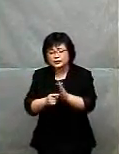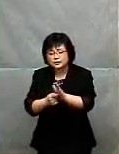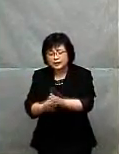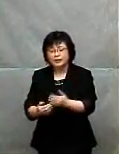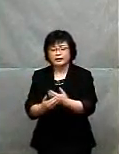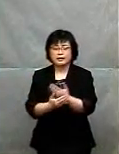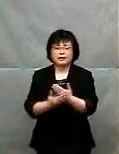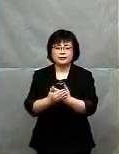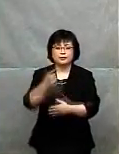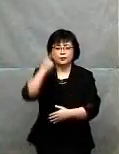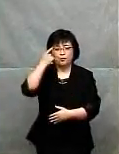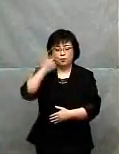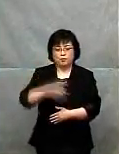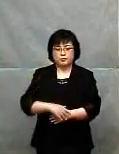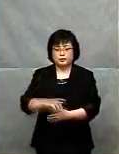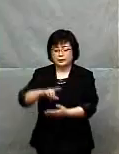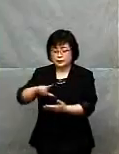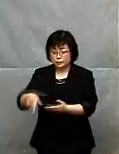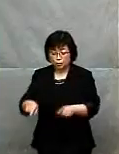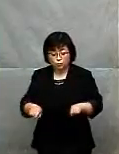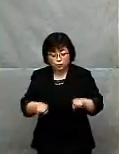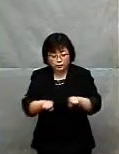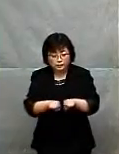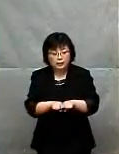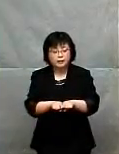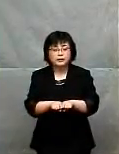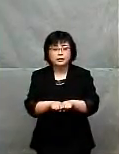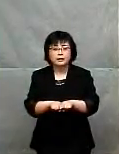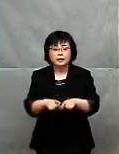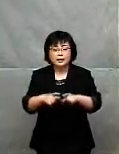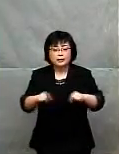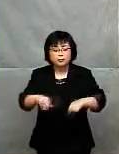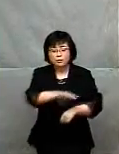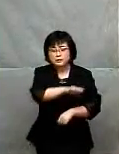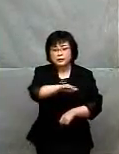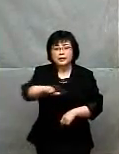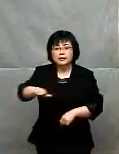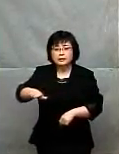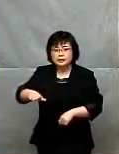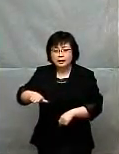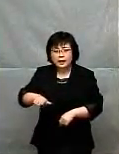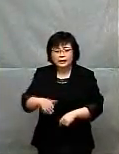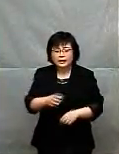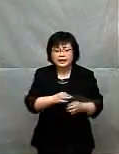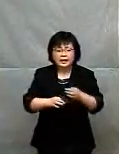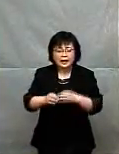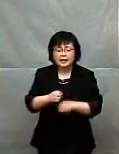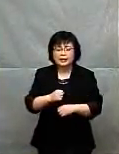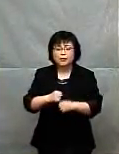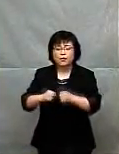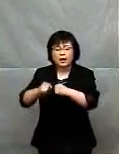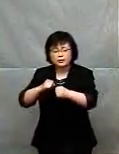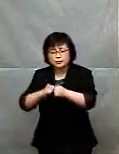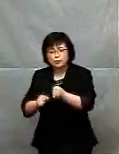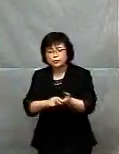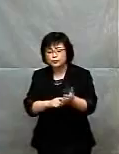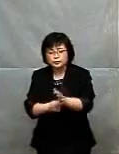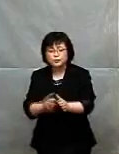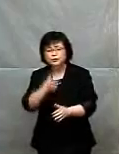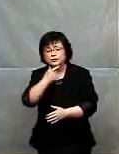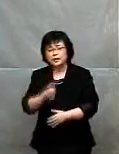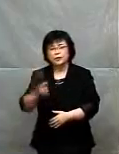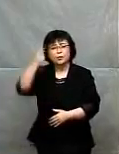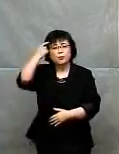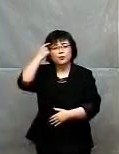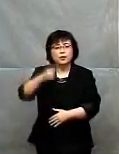ので、地方と一体となって日本全体に元気と活力をもたらしていただきたいというふうに考